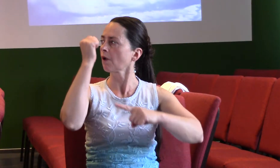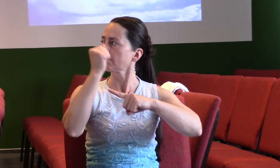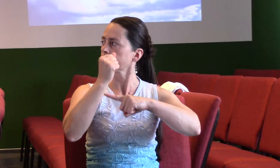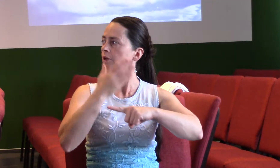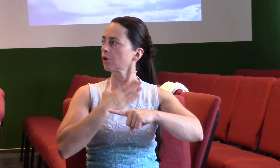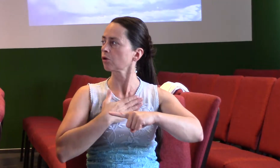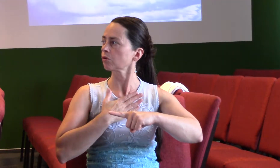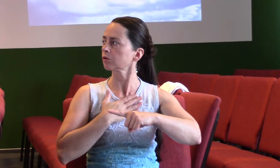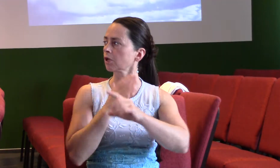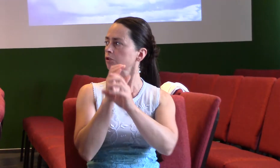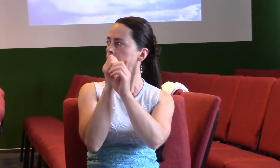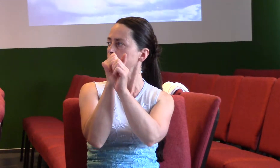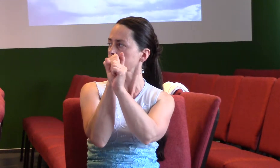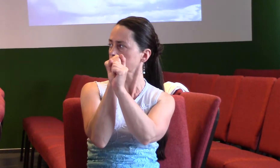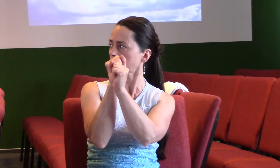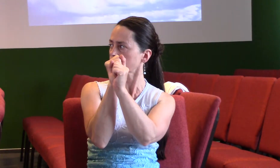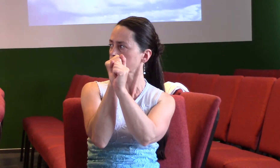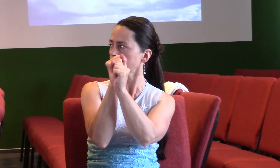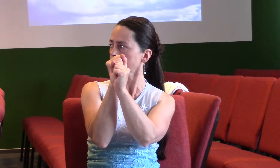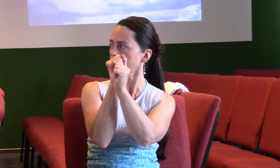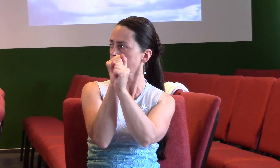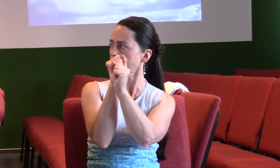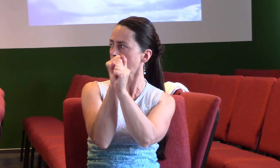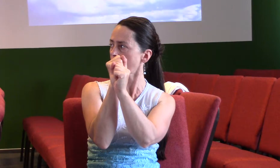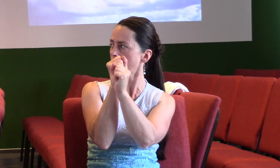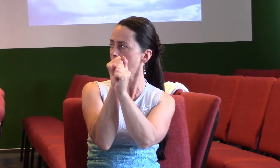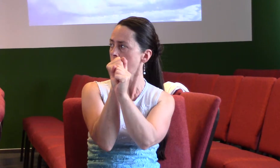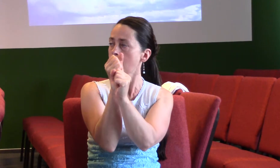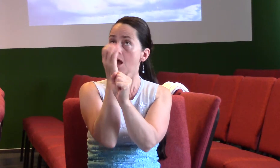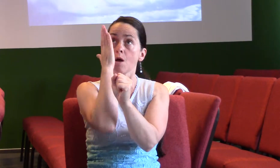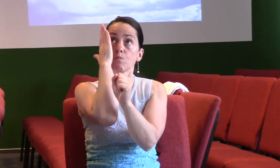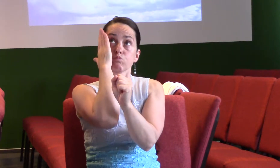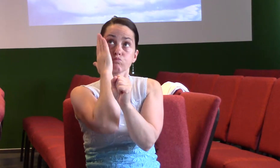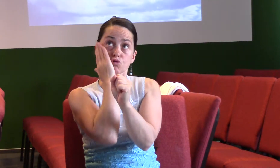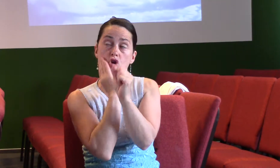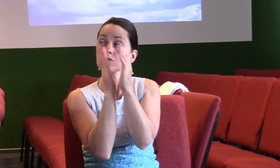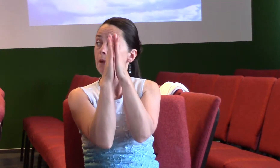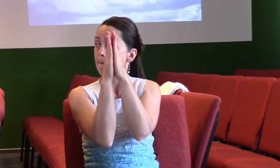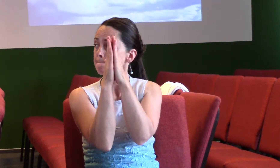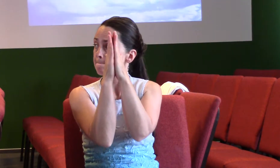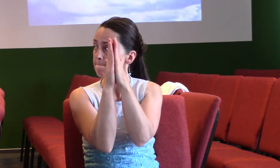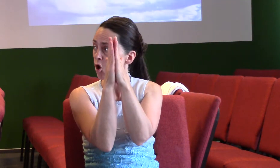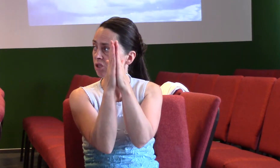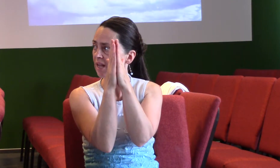předstupujme před Boha a žádejme to očkodnění. Víte, to je důležitý princip.